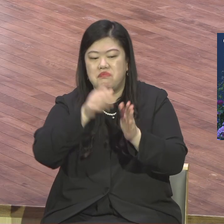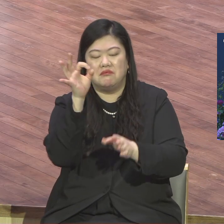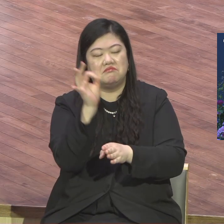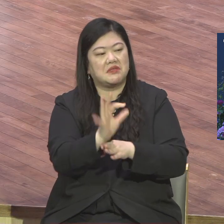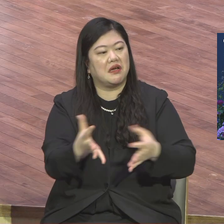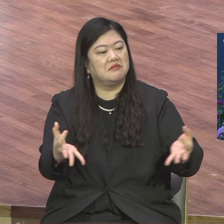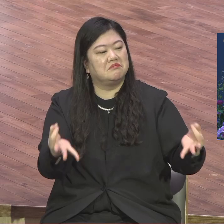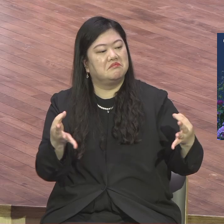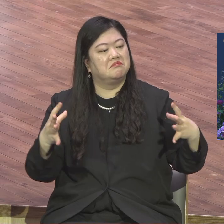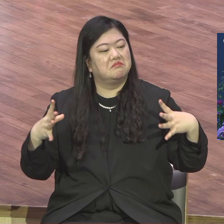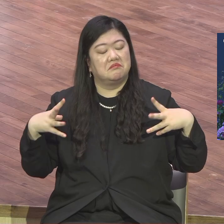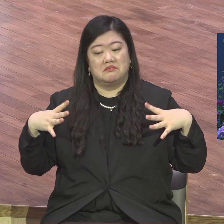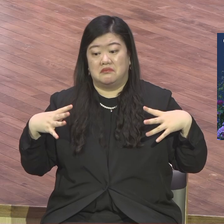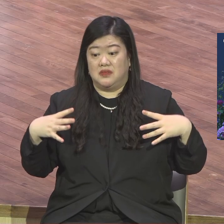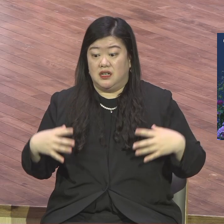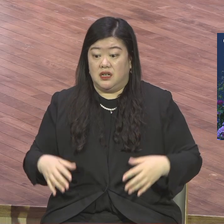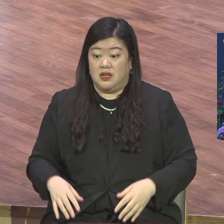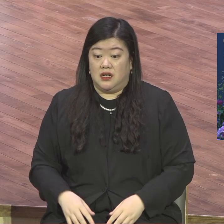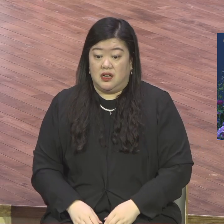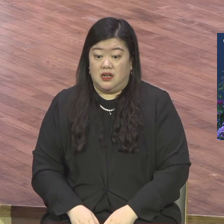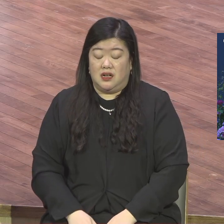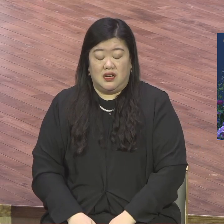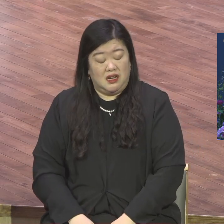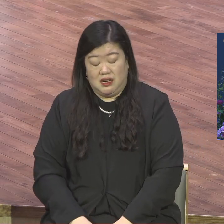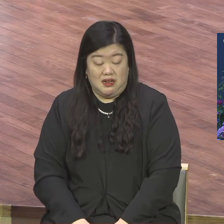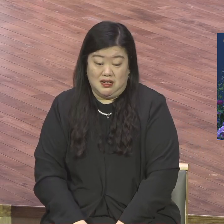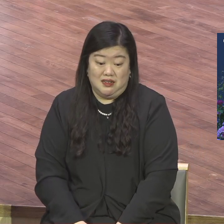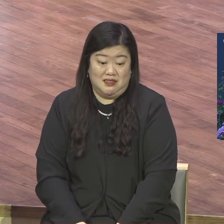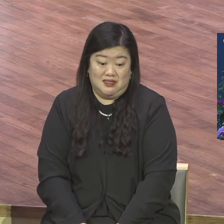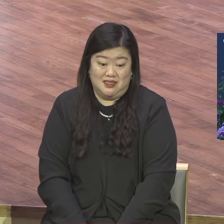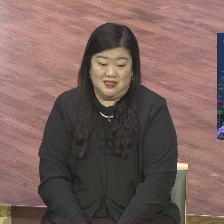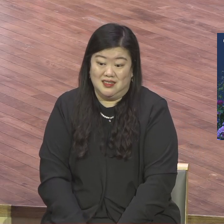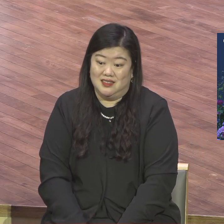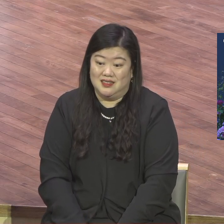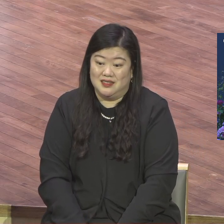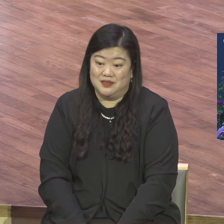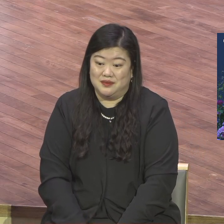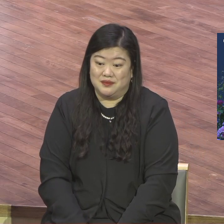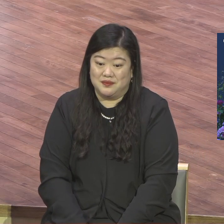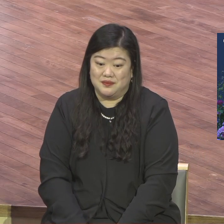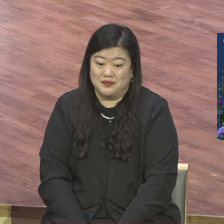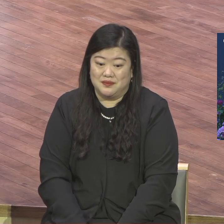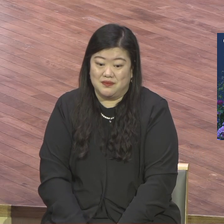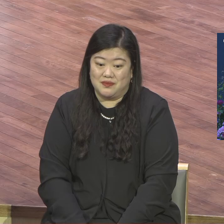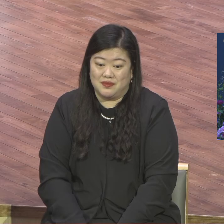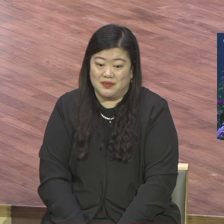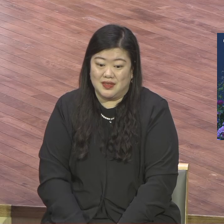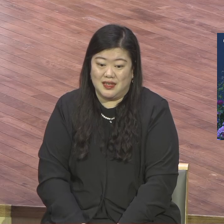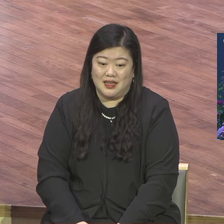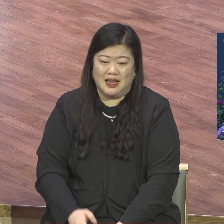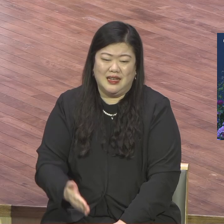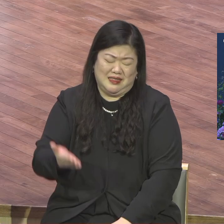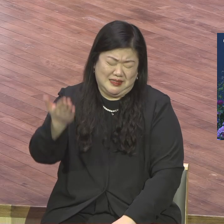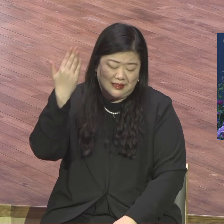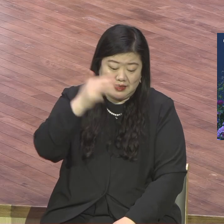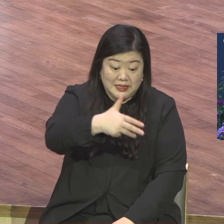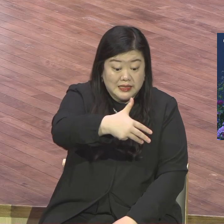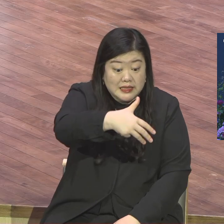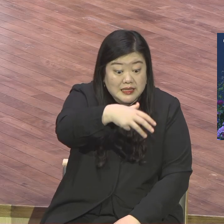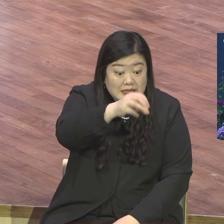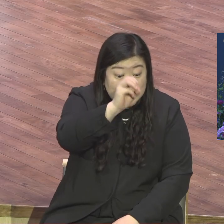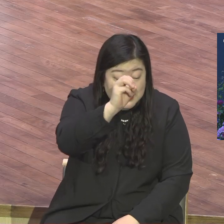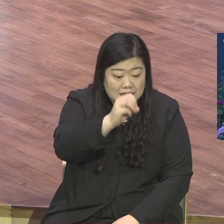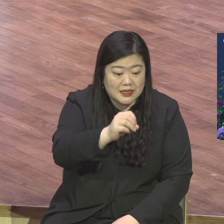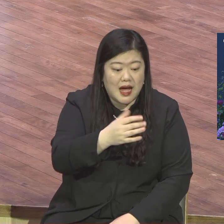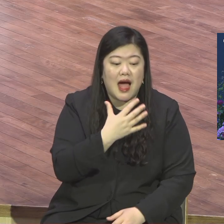왜 이 말씀드리느냐. 세상은 지금 언제나 그때나 지금이나 창세기 3장 6장 11장